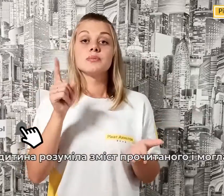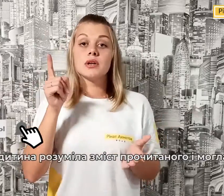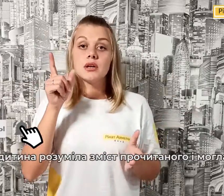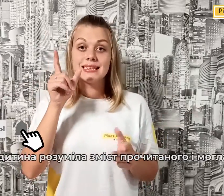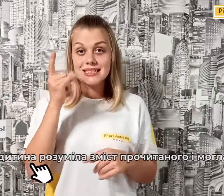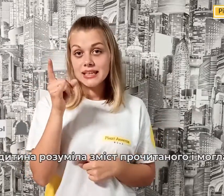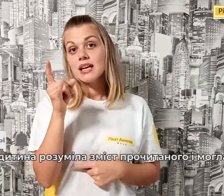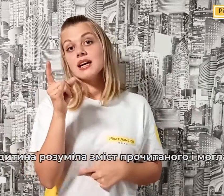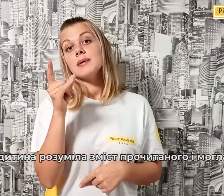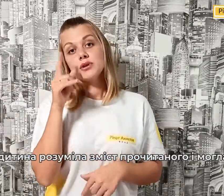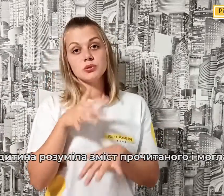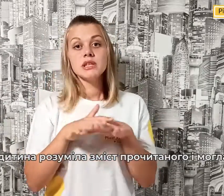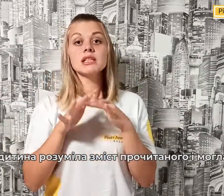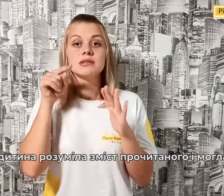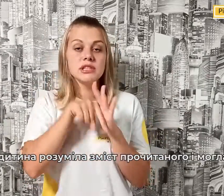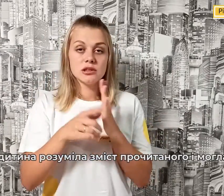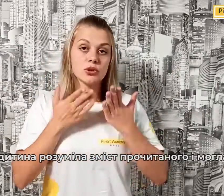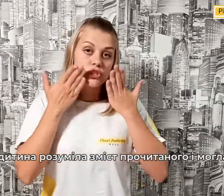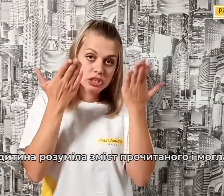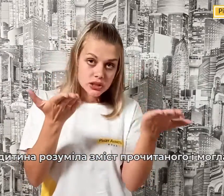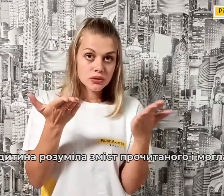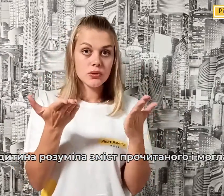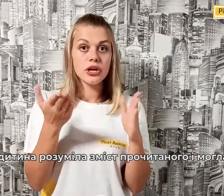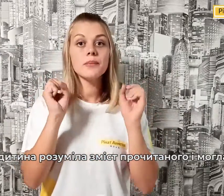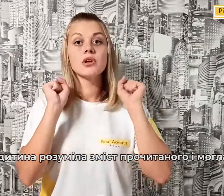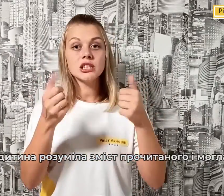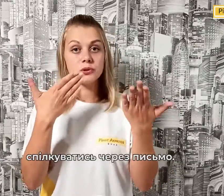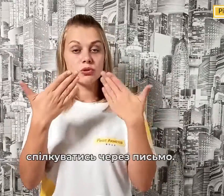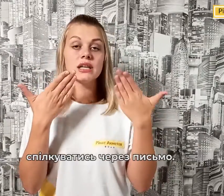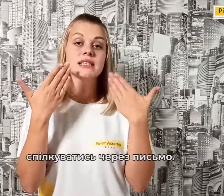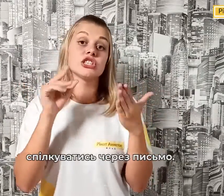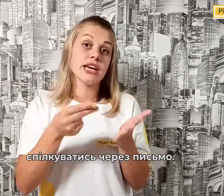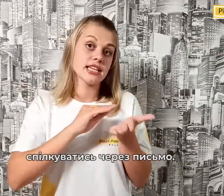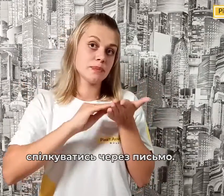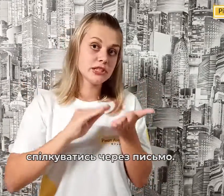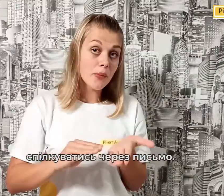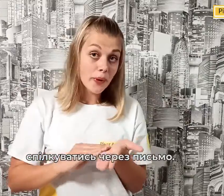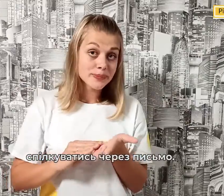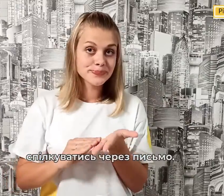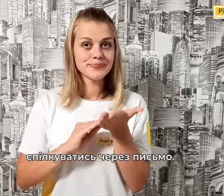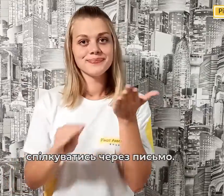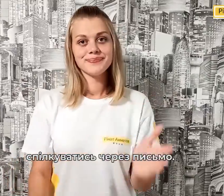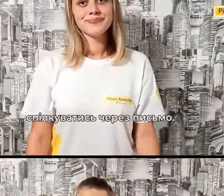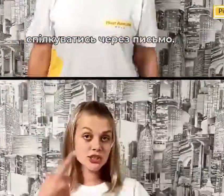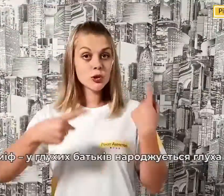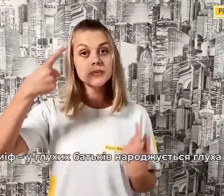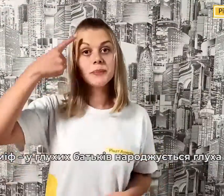щоб дитина розуміла зміст прочитаного і могла спілкуватися через письмо. Наступний